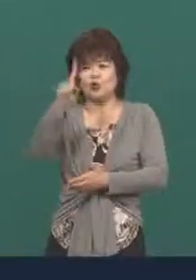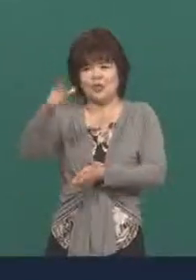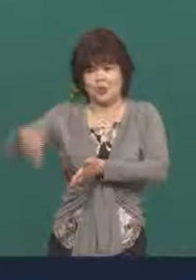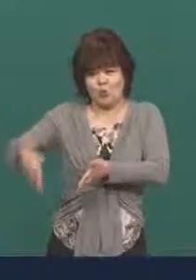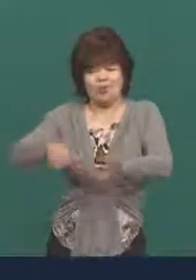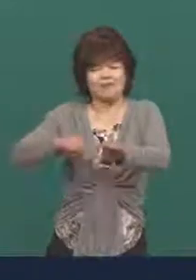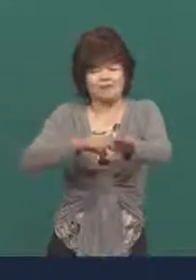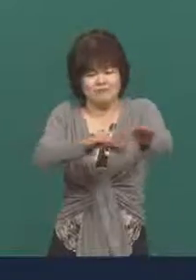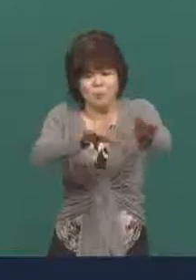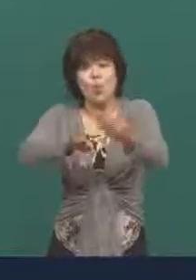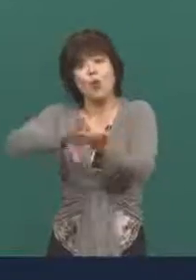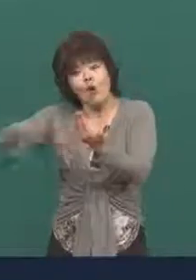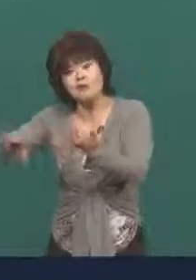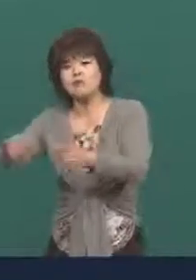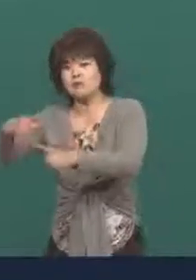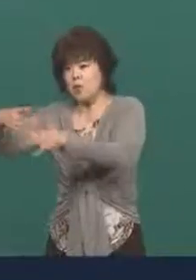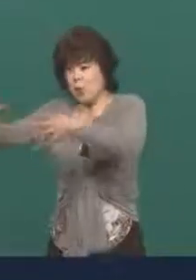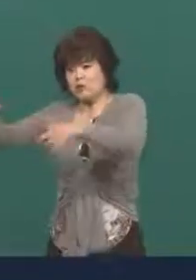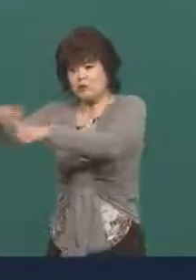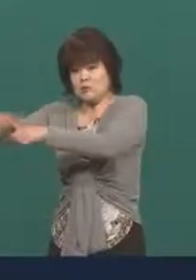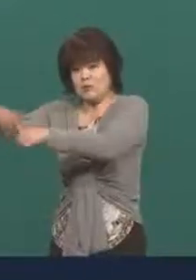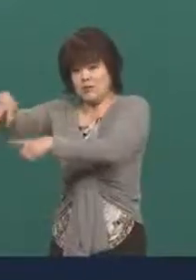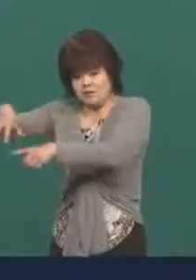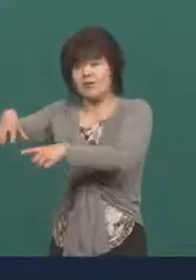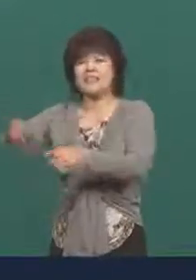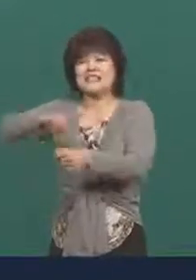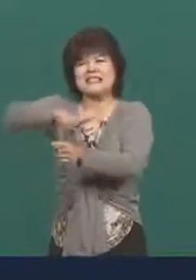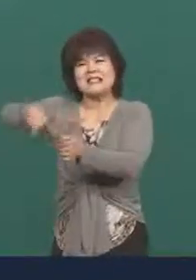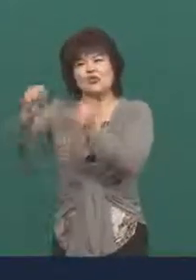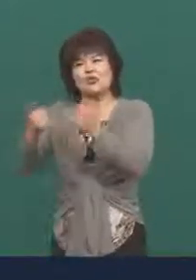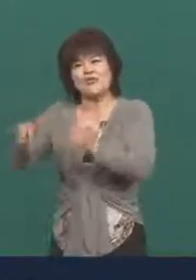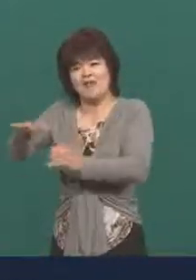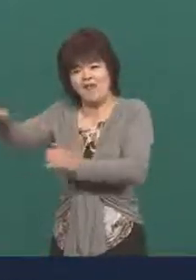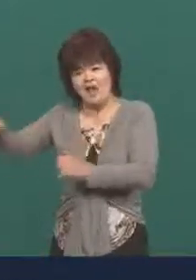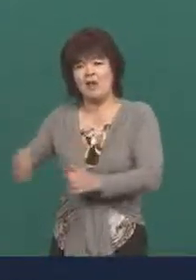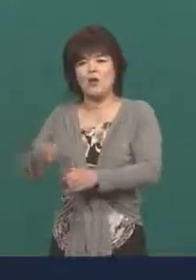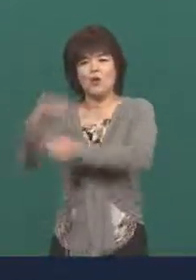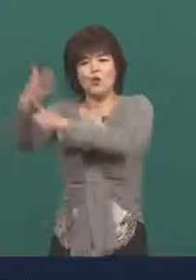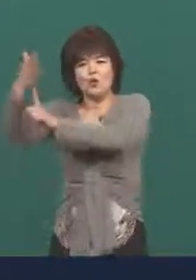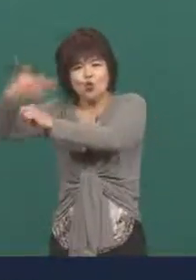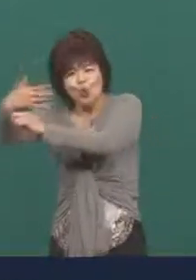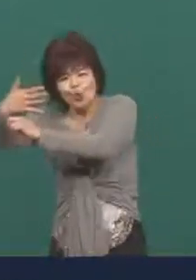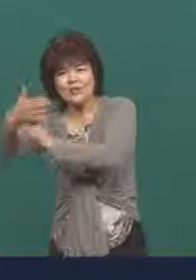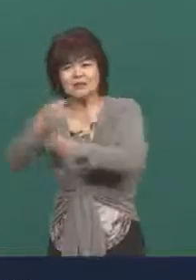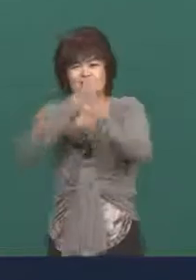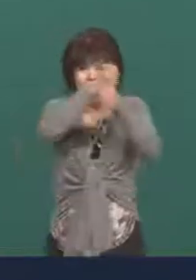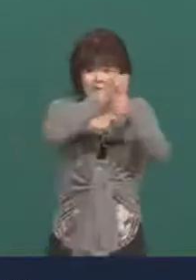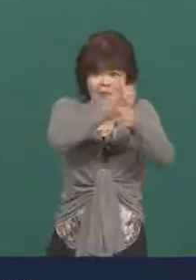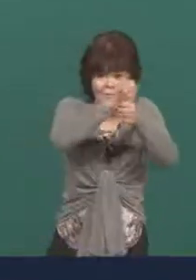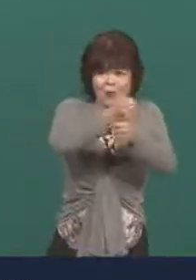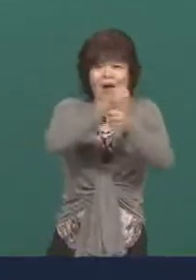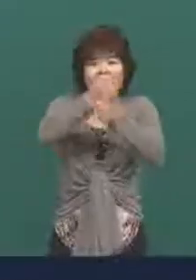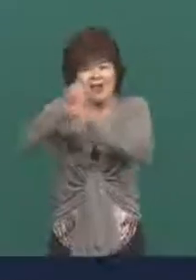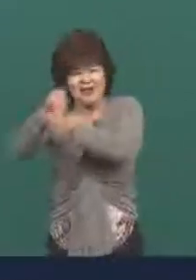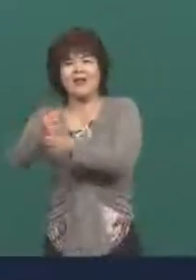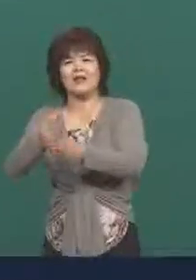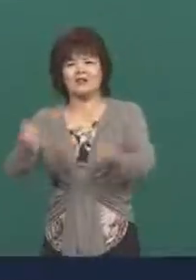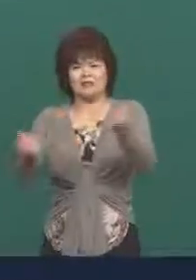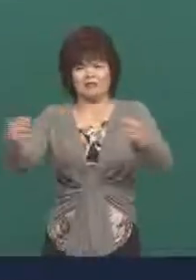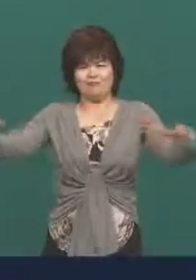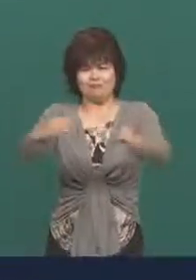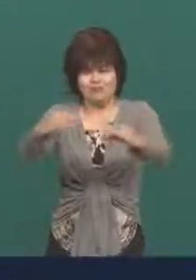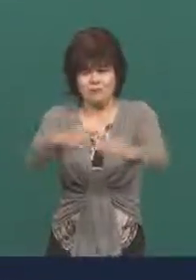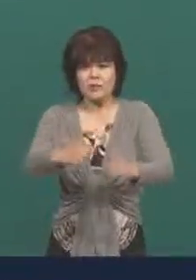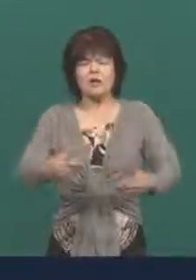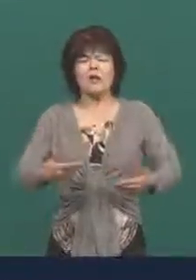市内の国道161号を走行したほか、主要交差点では地域住民らがのぼりやプ